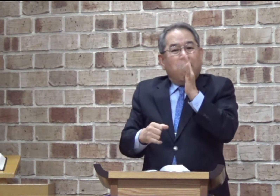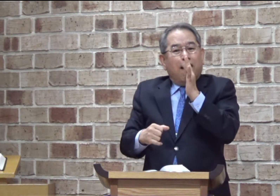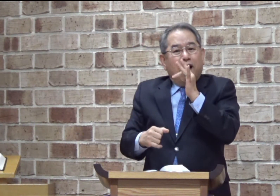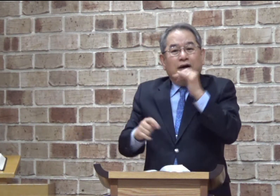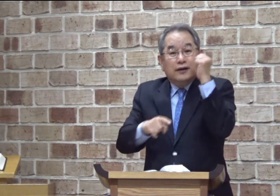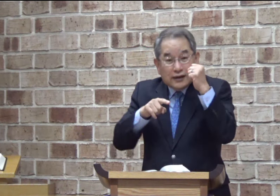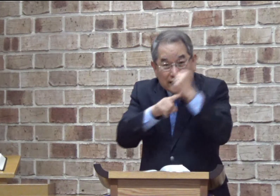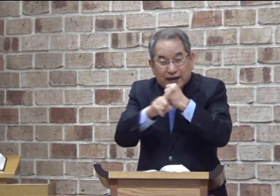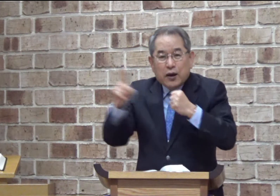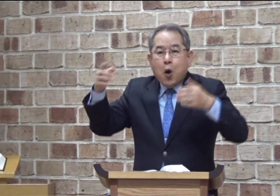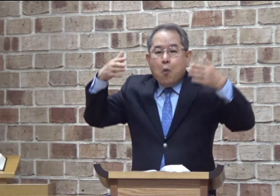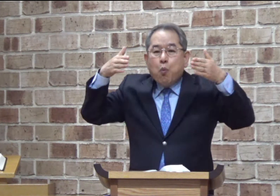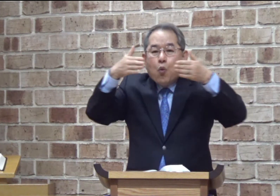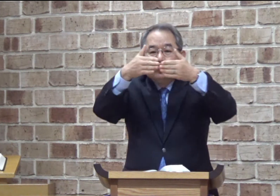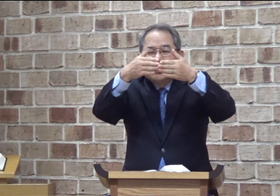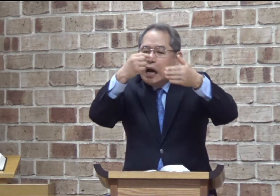그렇게 버린 돌이